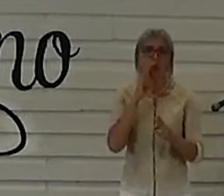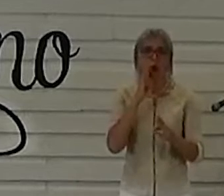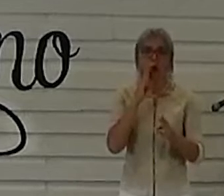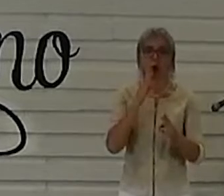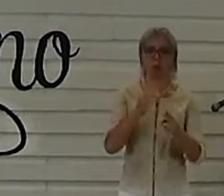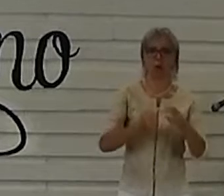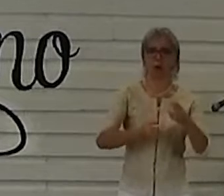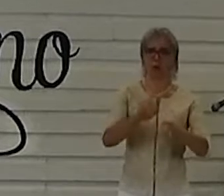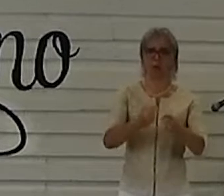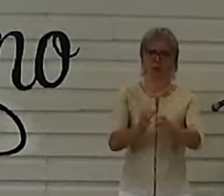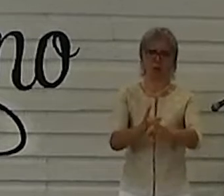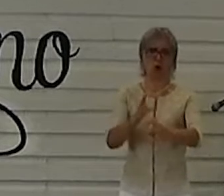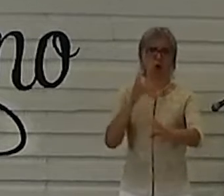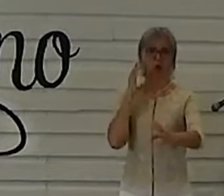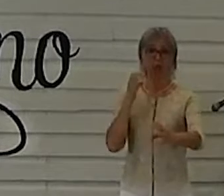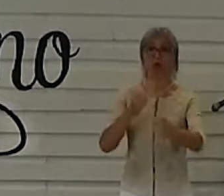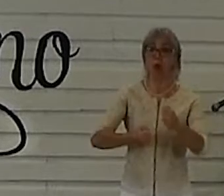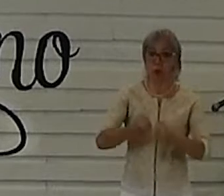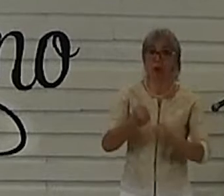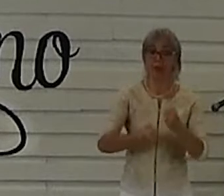Non avrei mai pensato.